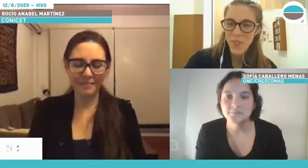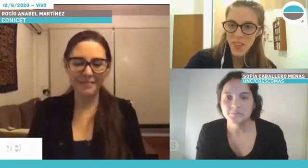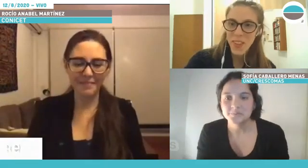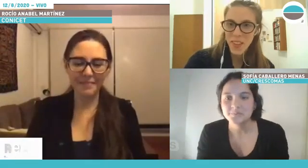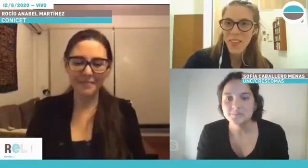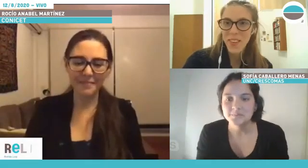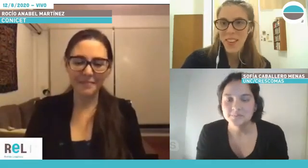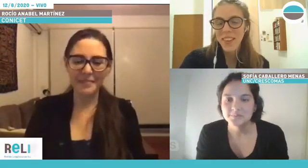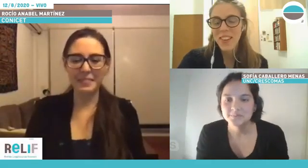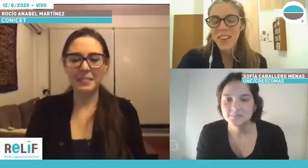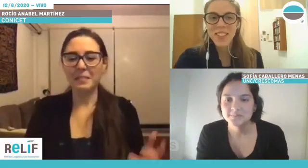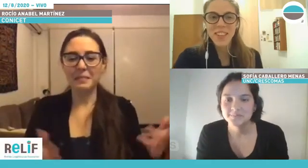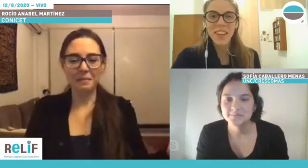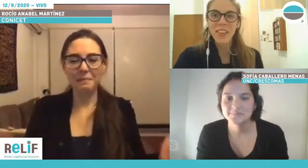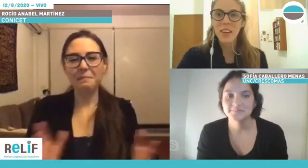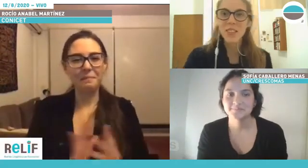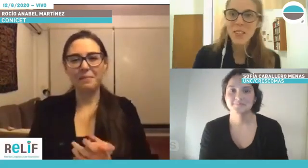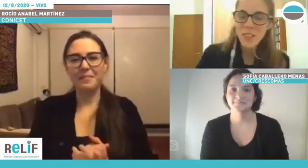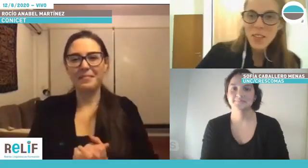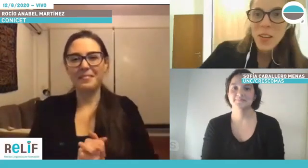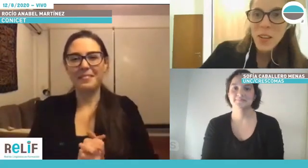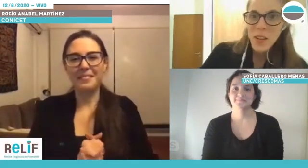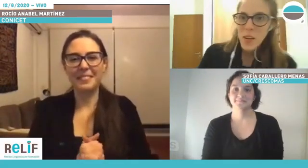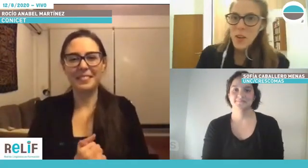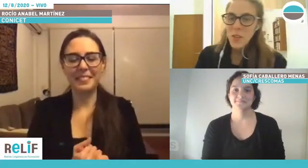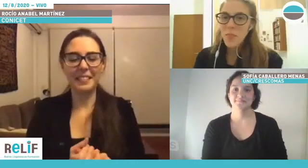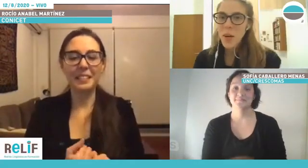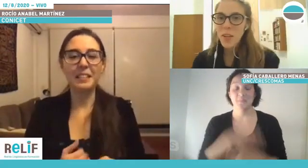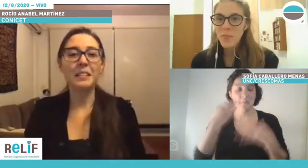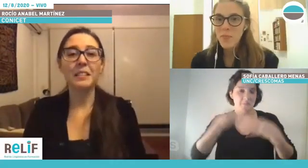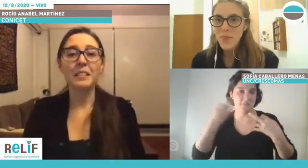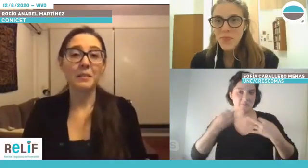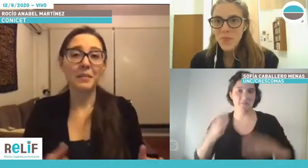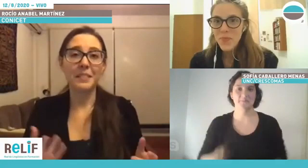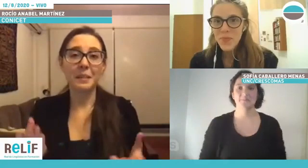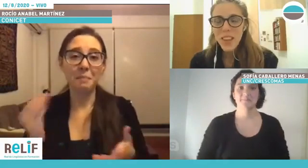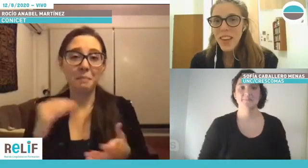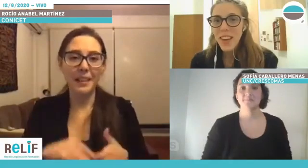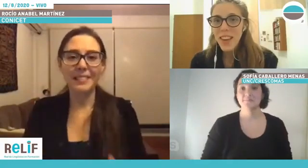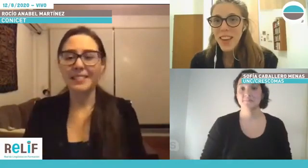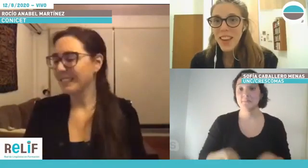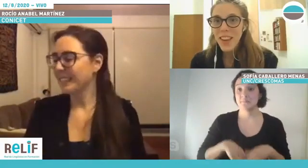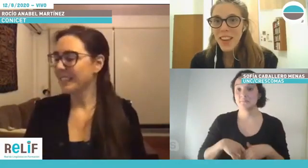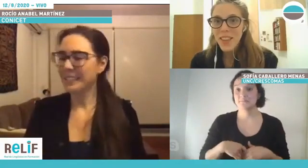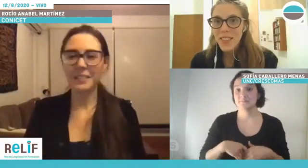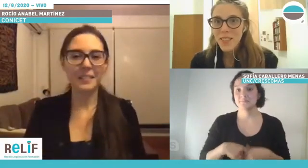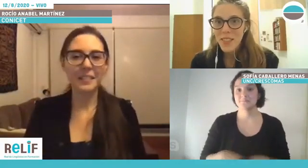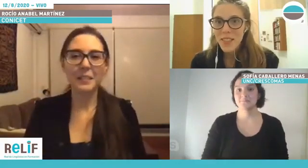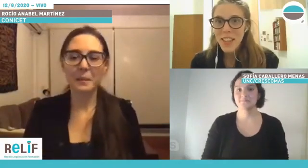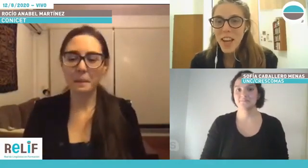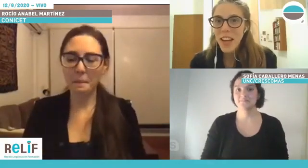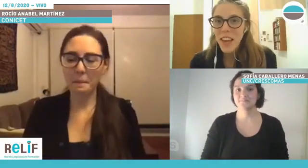Sí. Ok, excelente. Bueno,